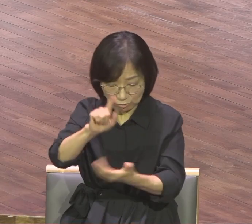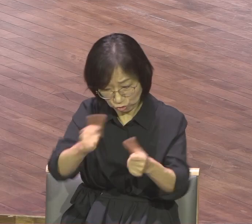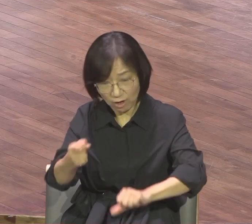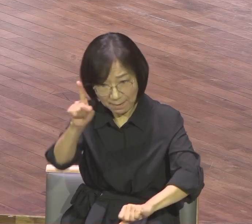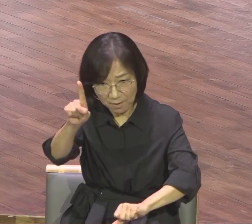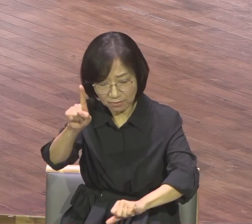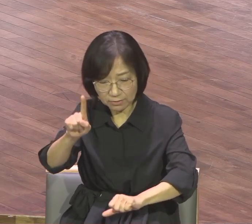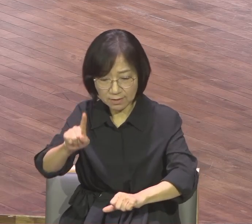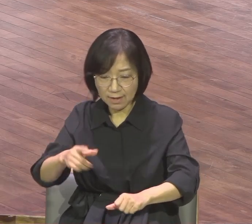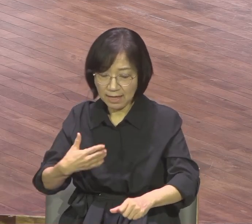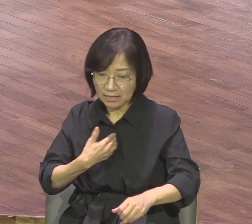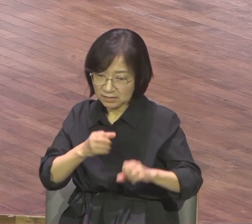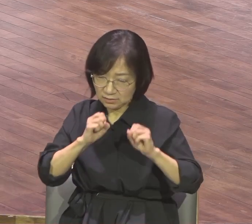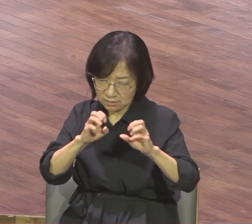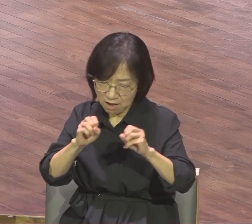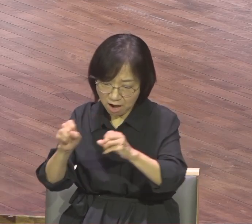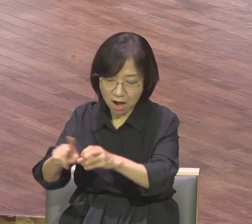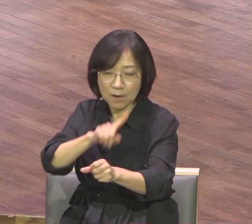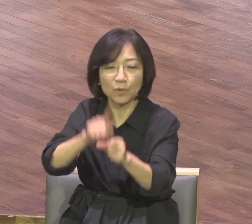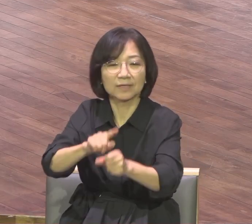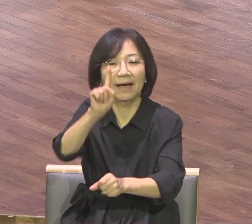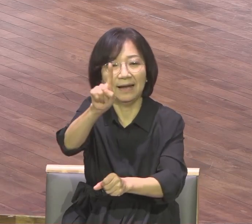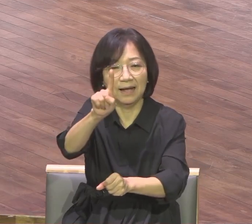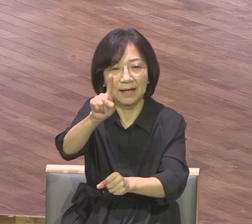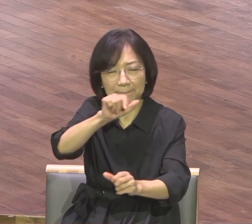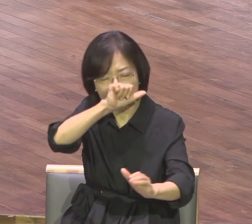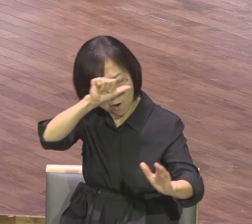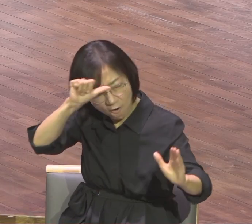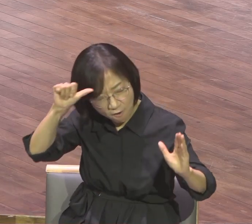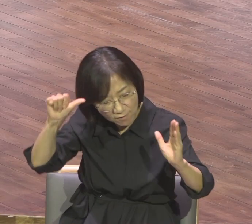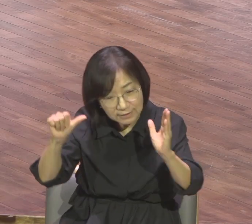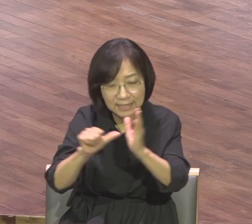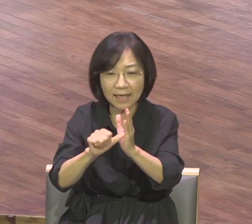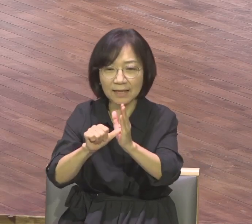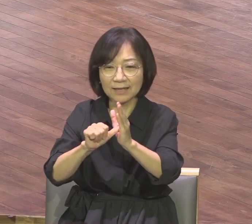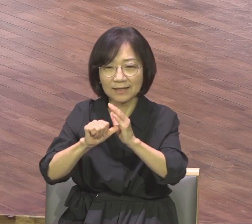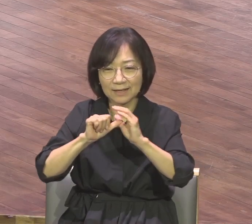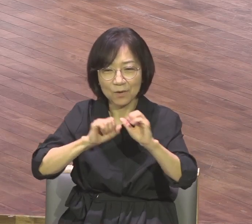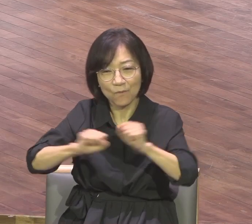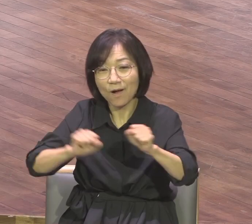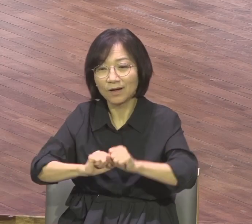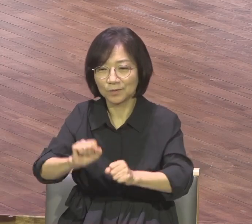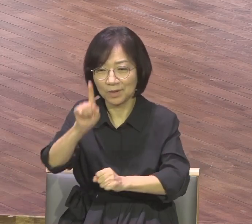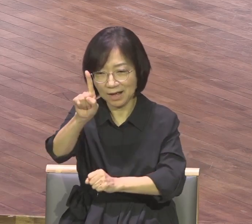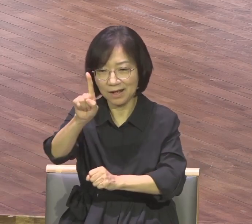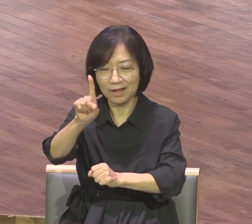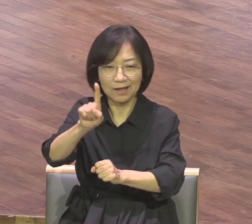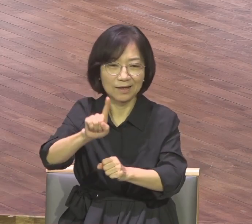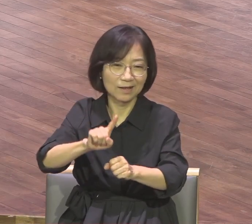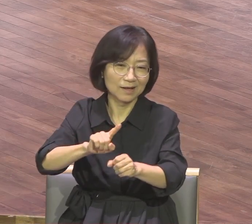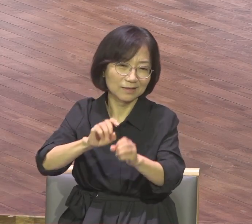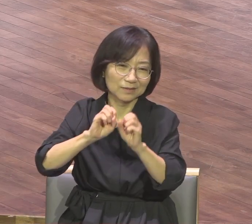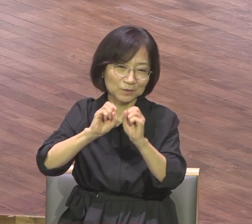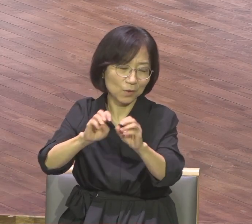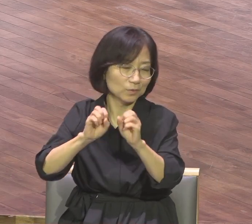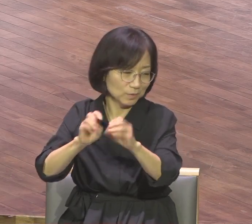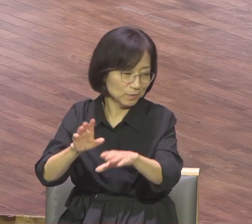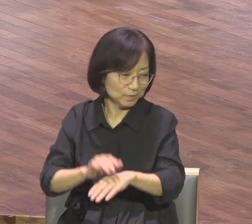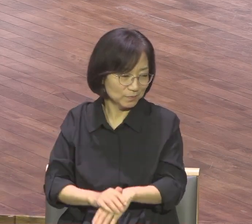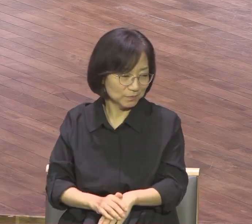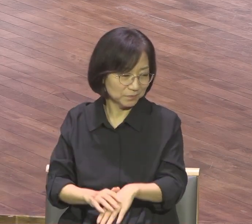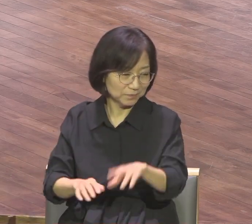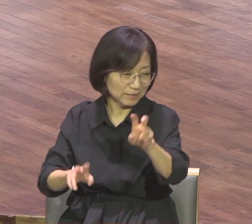오직 복음 전파를 위해서 생을 걸었습니다. 바울이 얼마나 이 사명을 온전히 감당했는지 26절, 27절 보시기 바랍니다. 26절입니다.